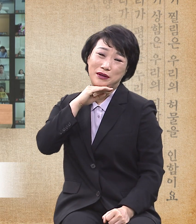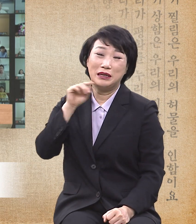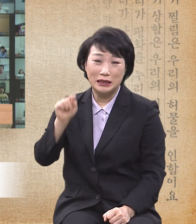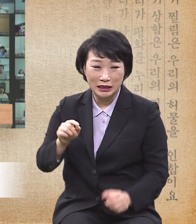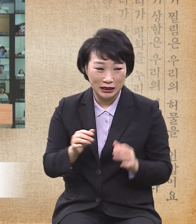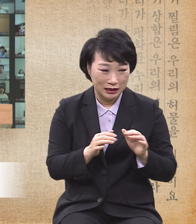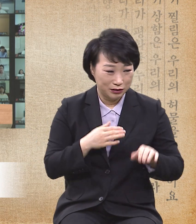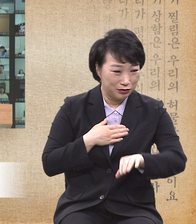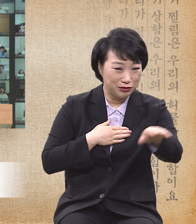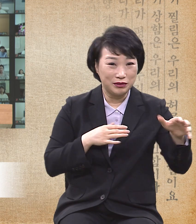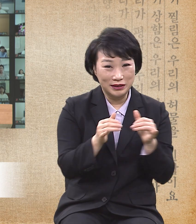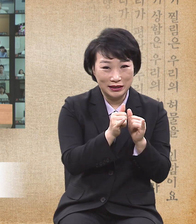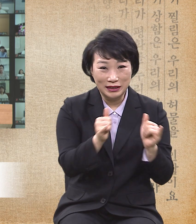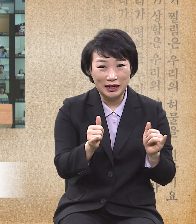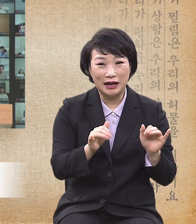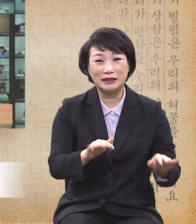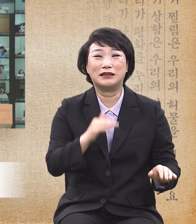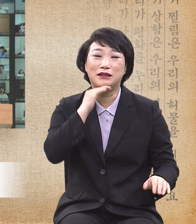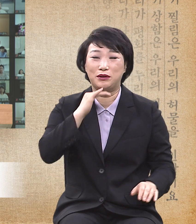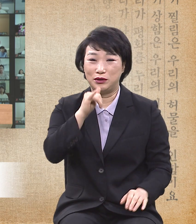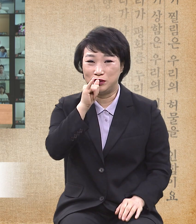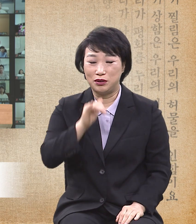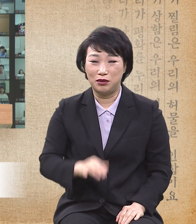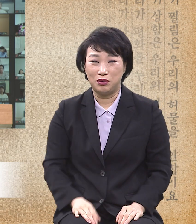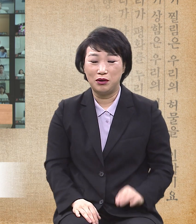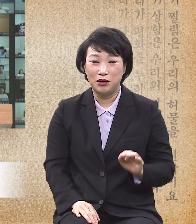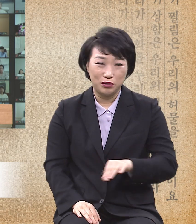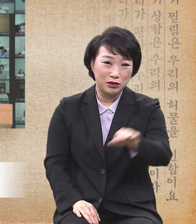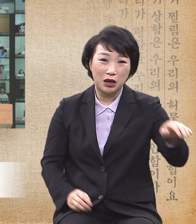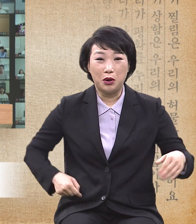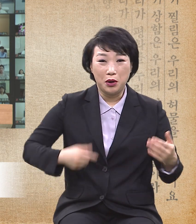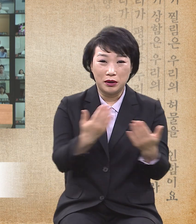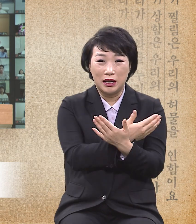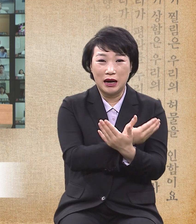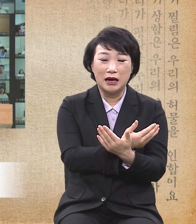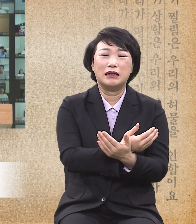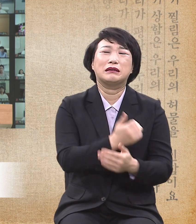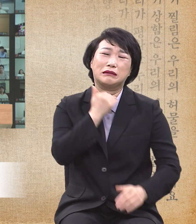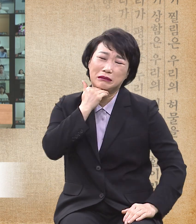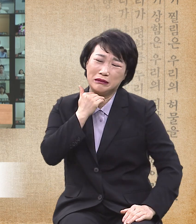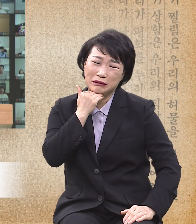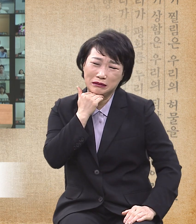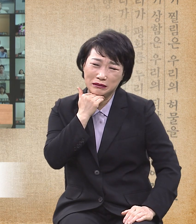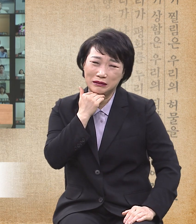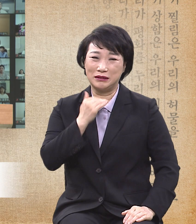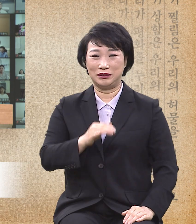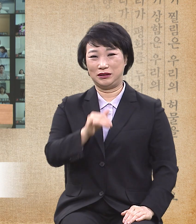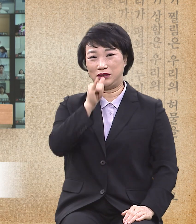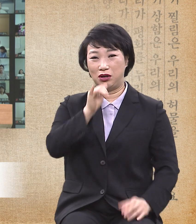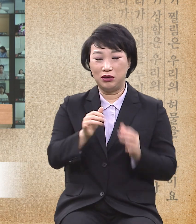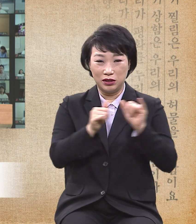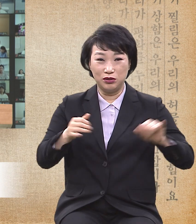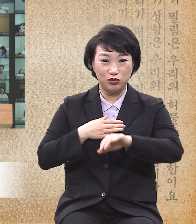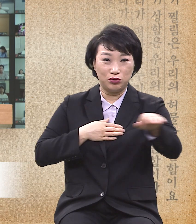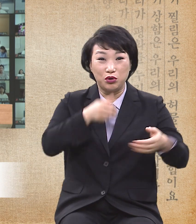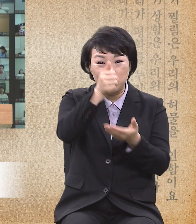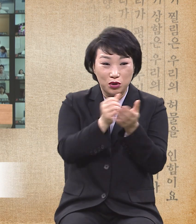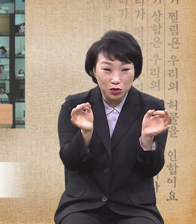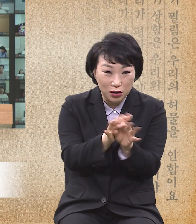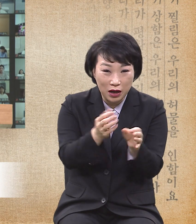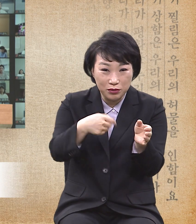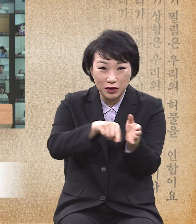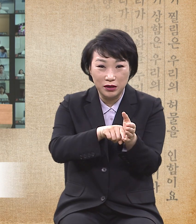이런 인간들, 이들이 회개하기를 진심으로 바라고 인류의 속죄를